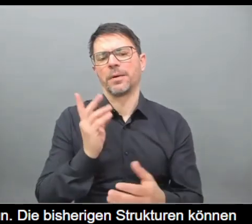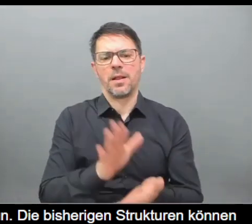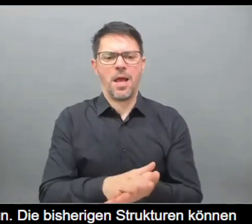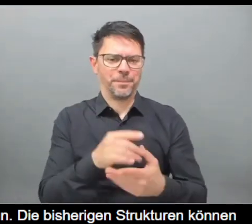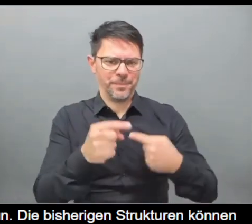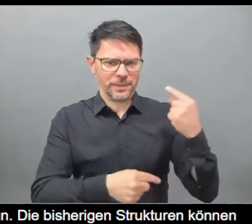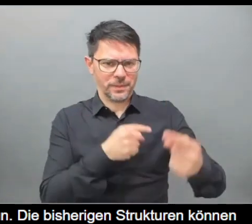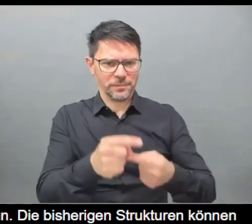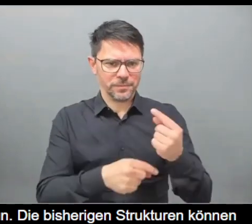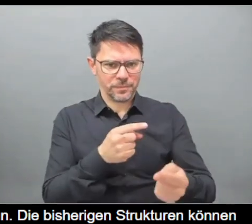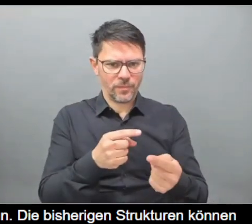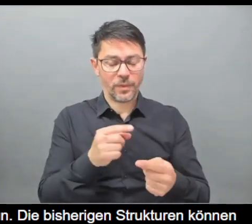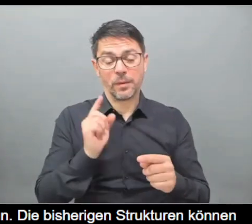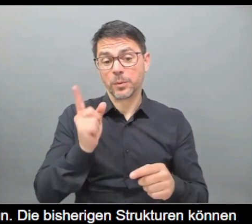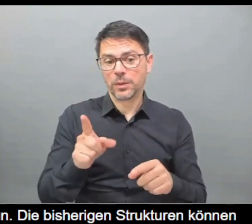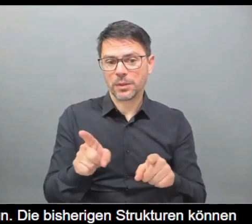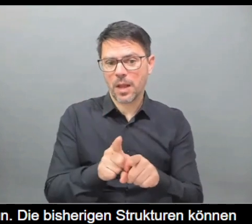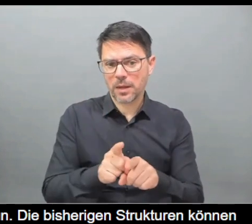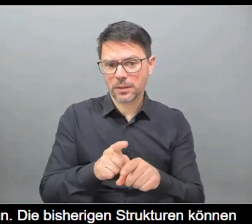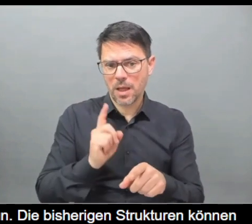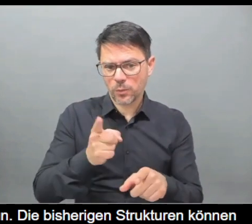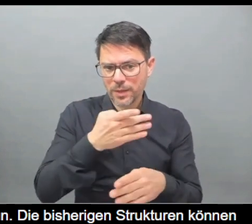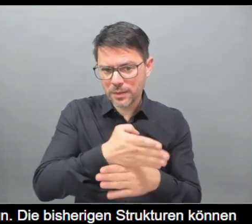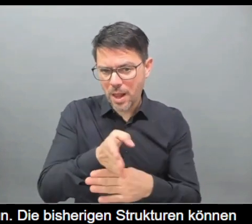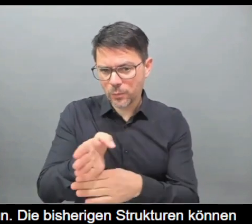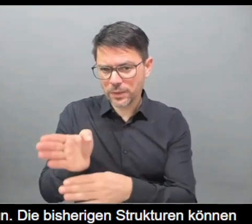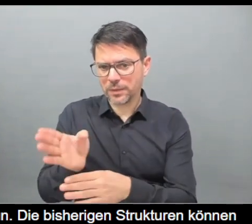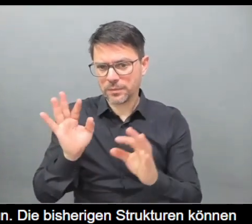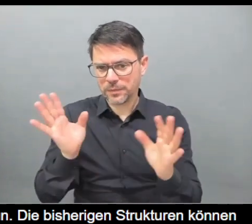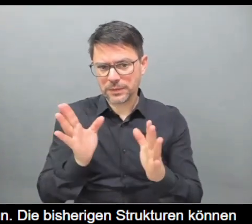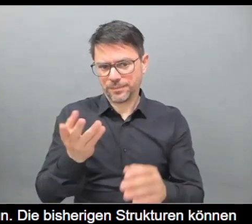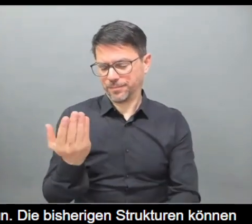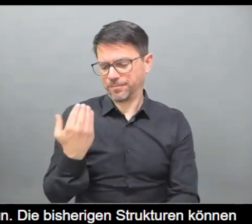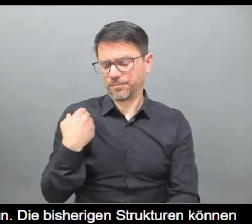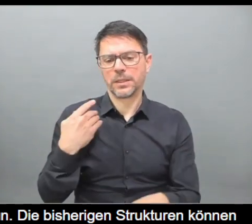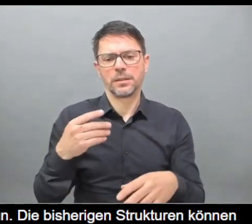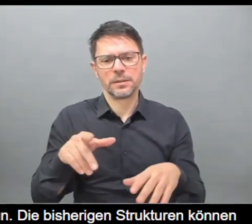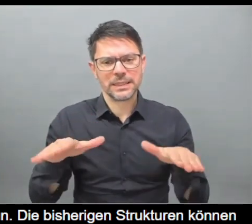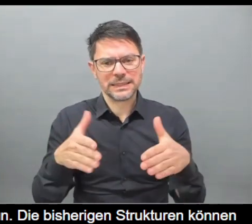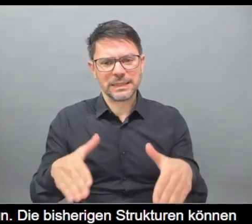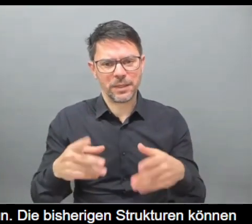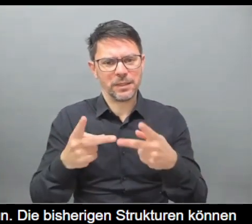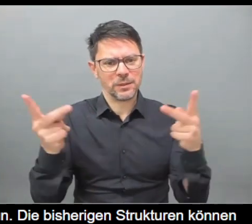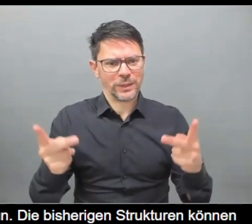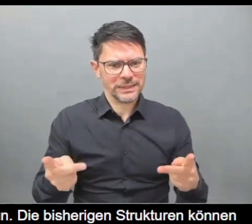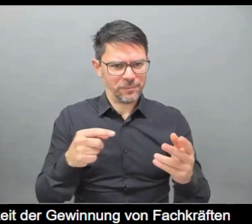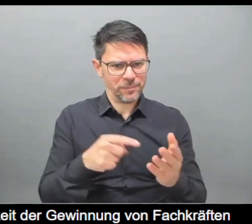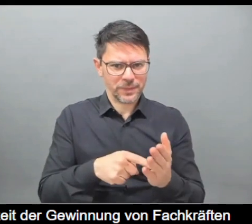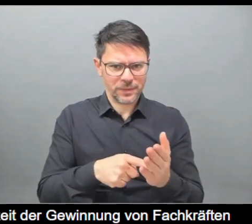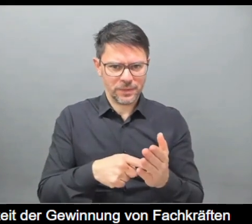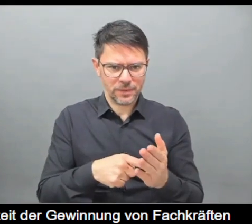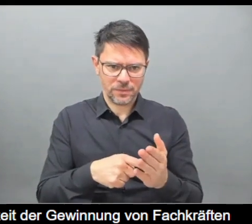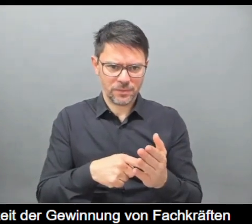wo es sicher für die einzelnen Überlegungen theoretische Begründungsableitungen gibt. Aber woran es von Anfang an